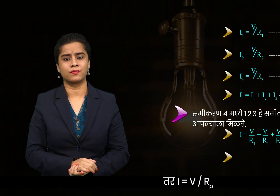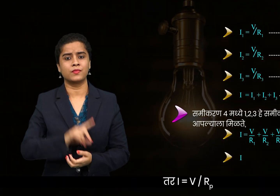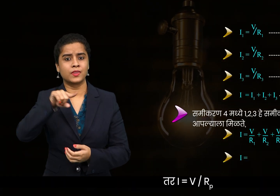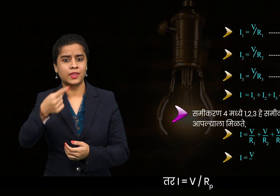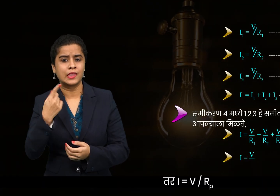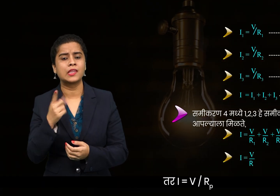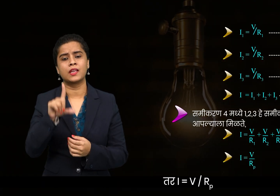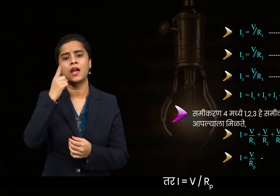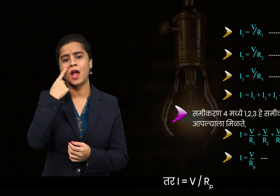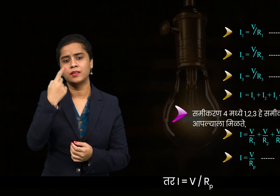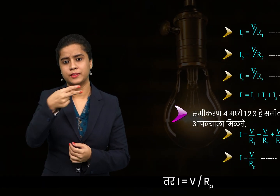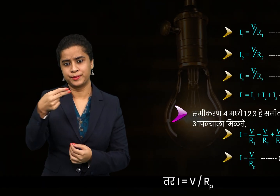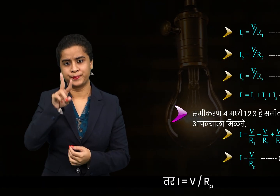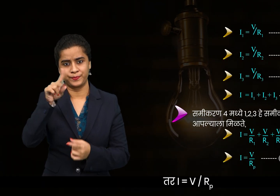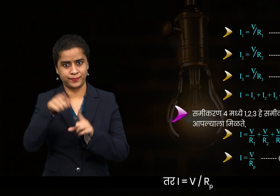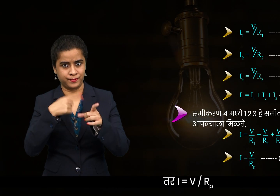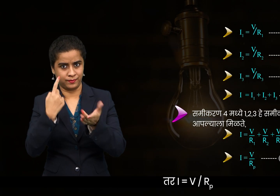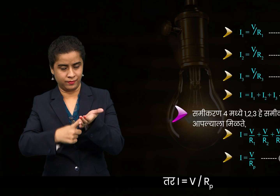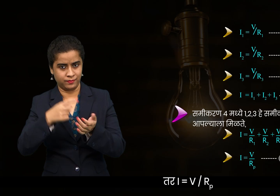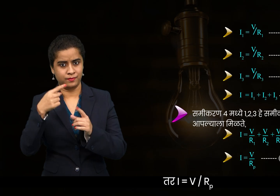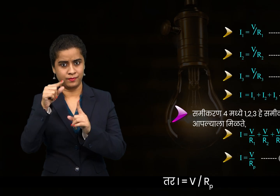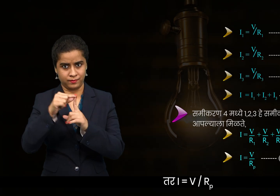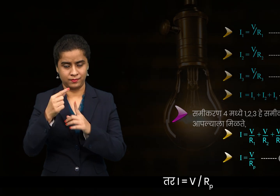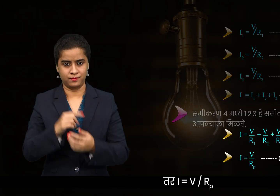तर I is equal to V/RP.